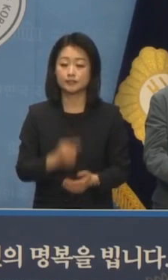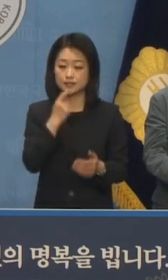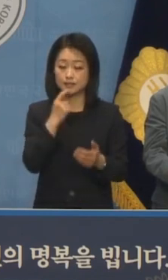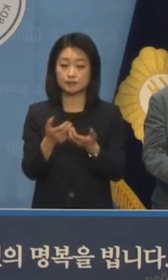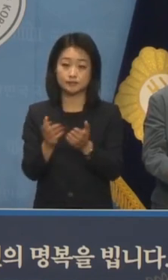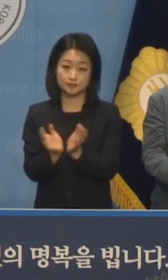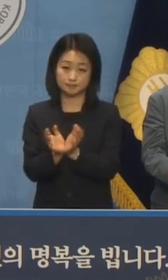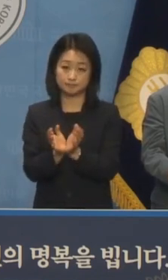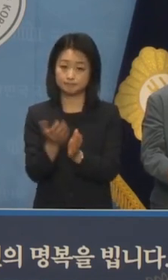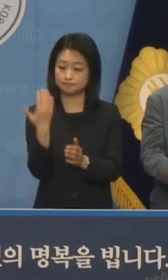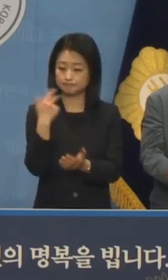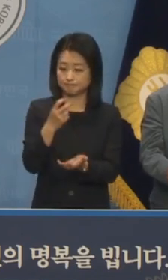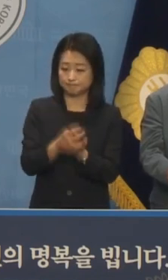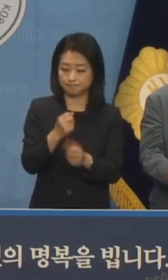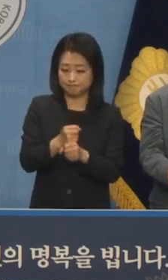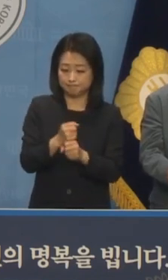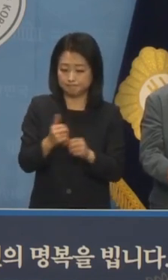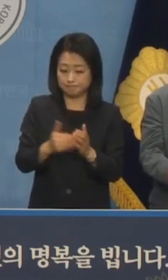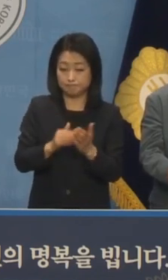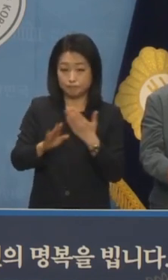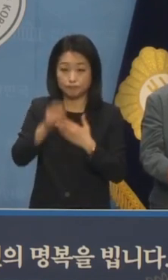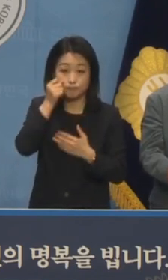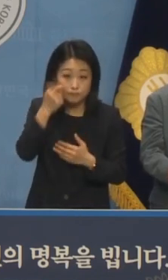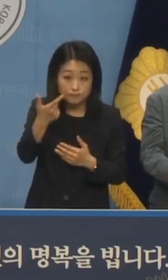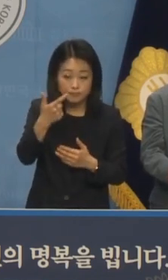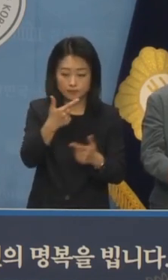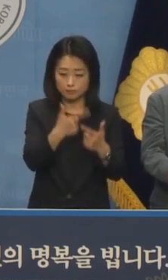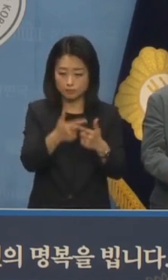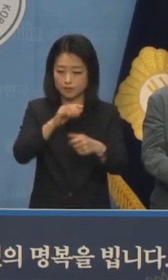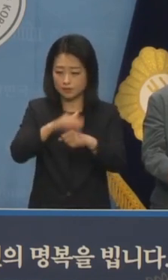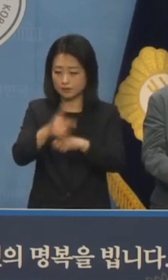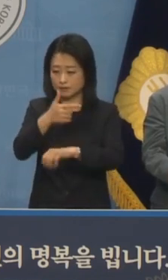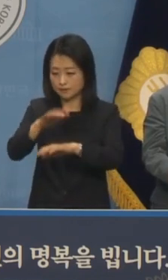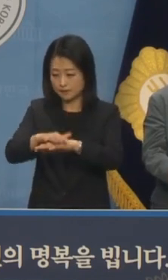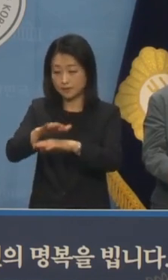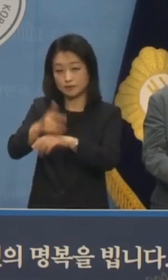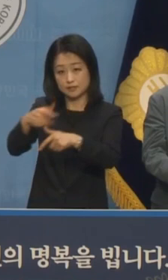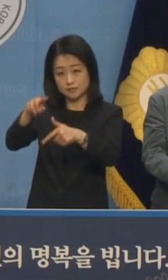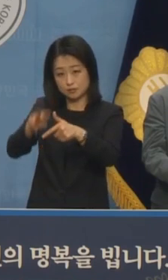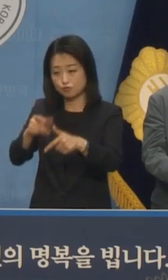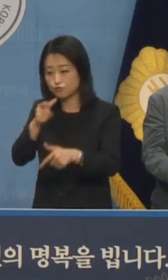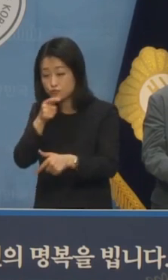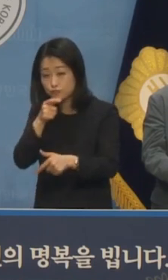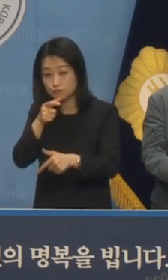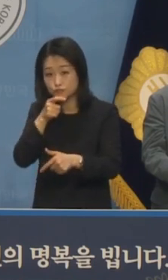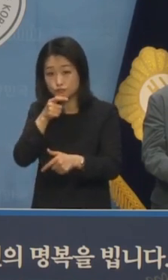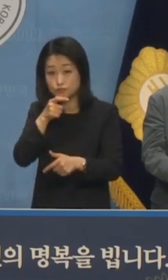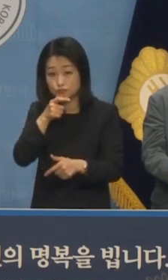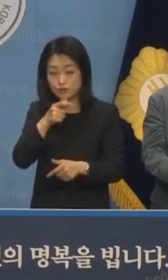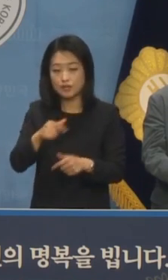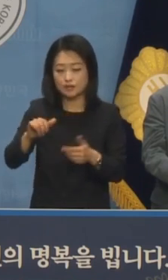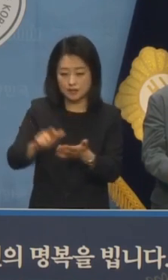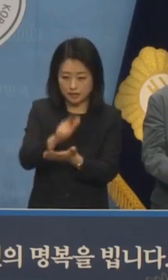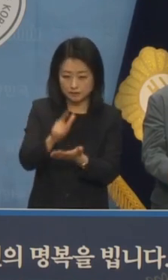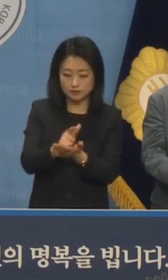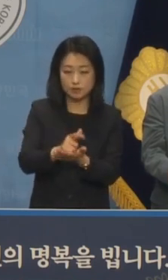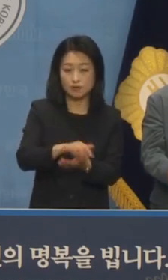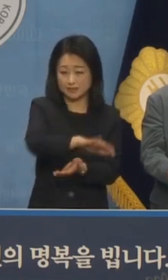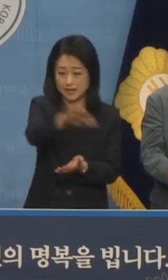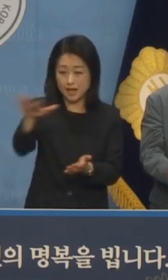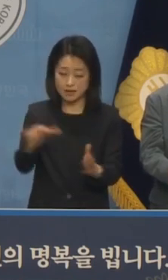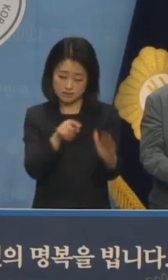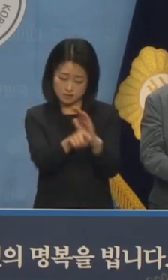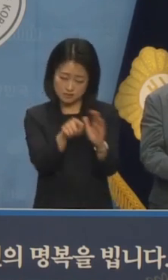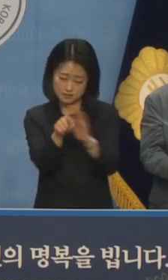더불어민주당은 지난해 법 제정 이후 6개월간 부산, 대구, 대전, 인천, 수원, 서울 강서구 등 전국의 피해